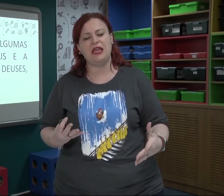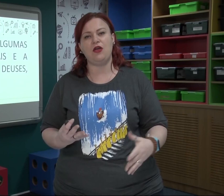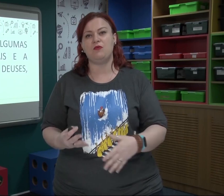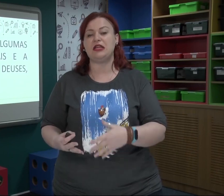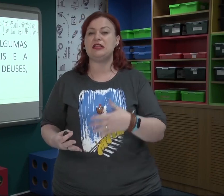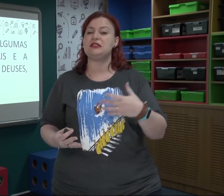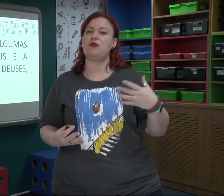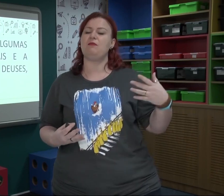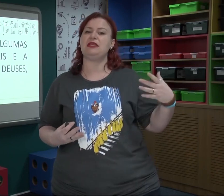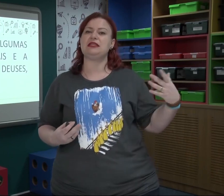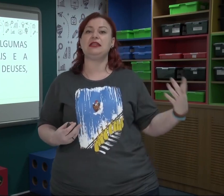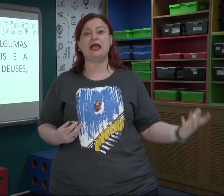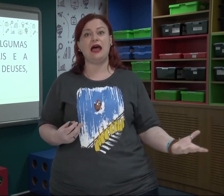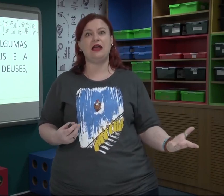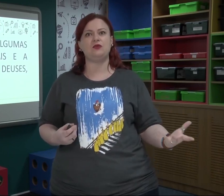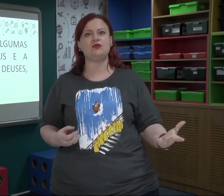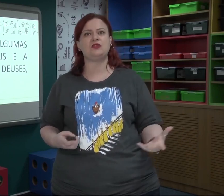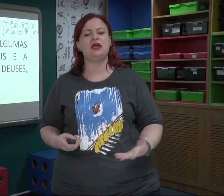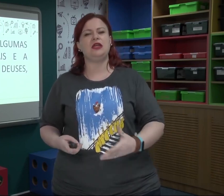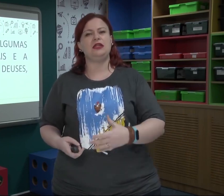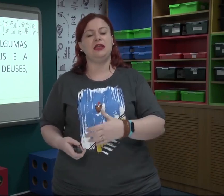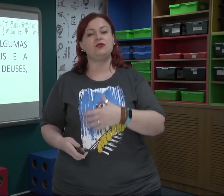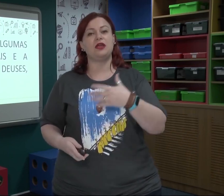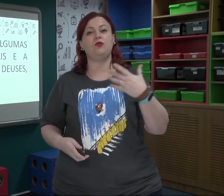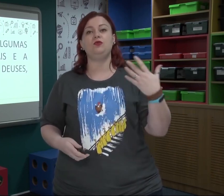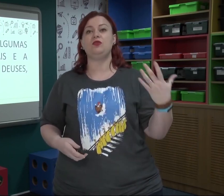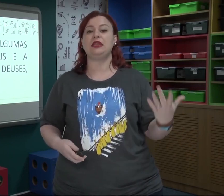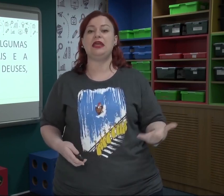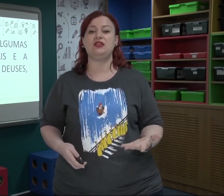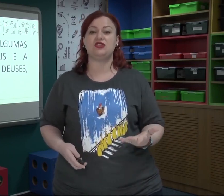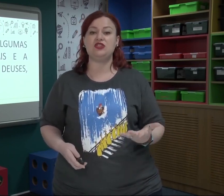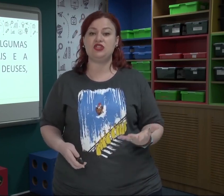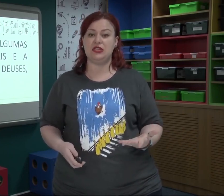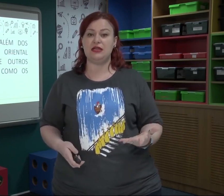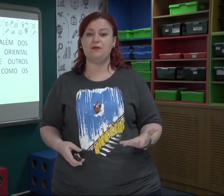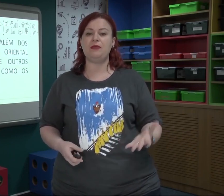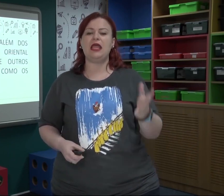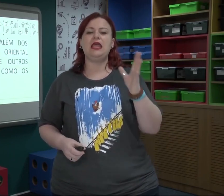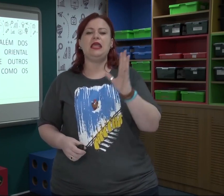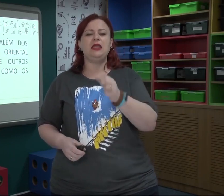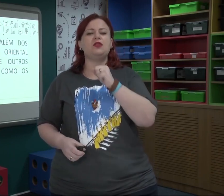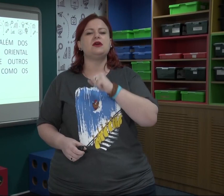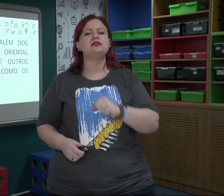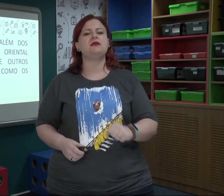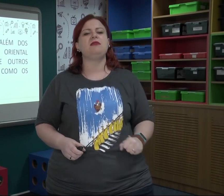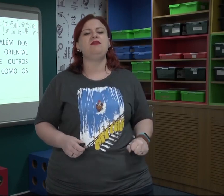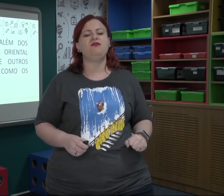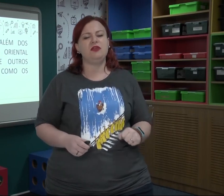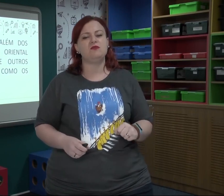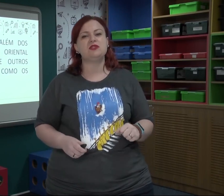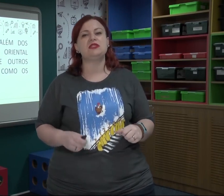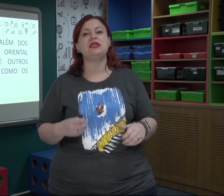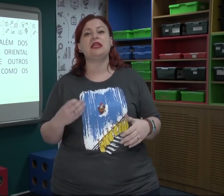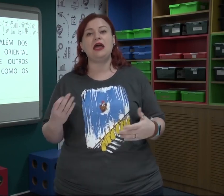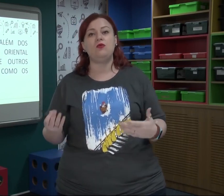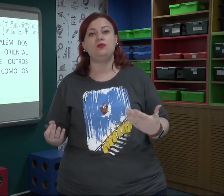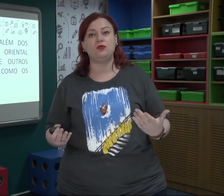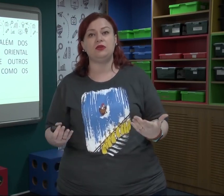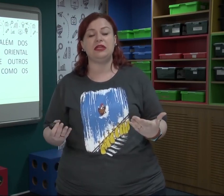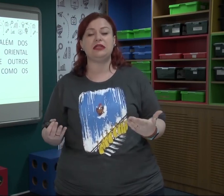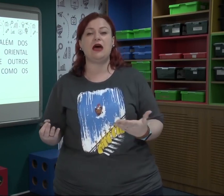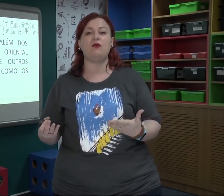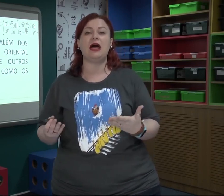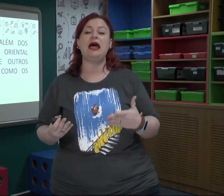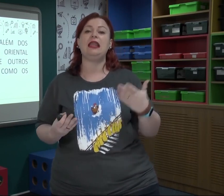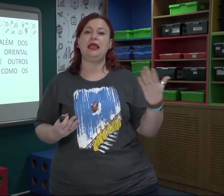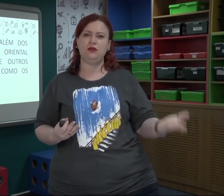hinduísmo, né? Como que eles são representados dentro da cultura da Índia antiga. E nós também vimos que na